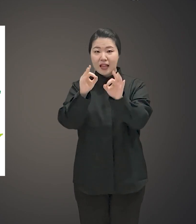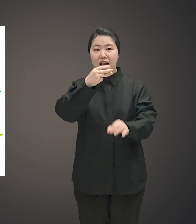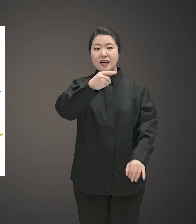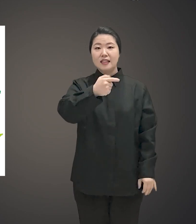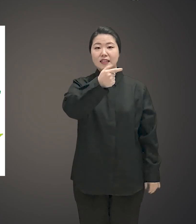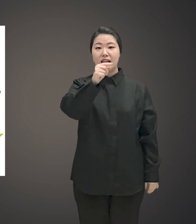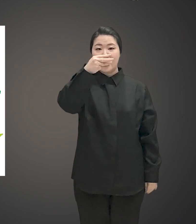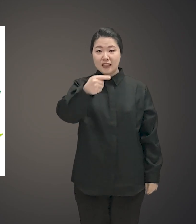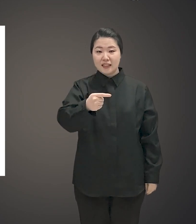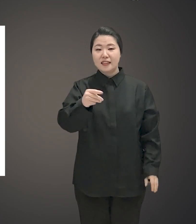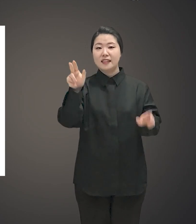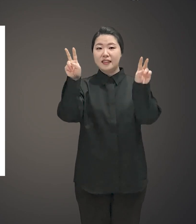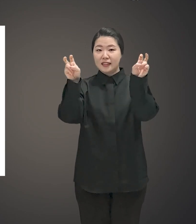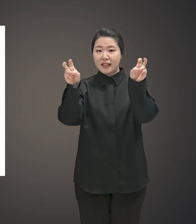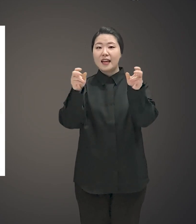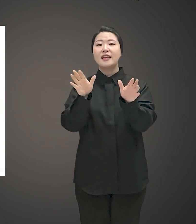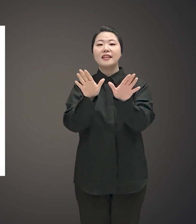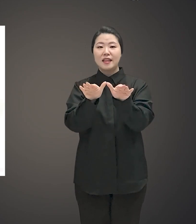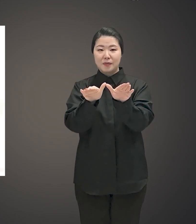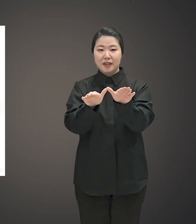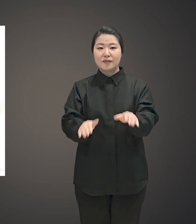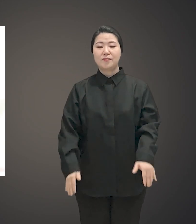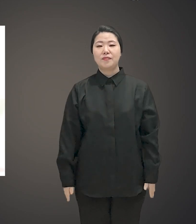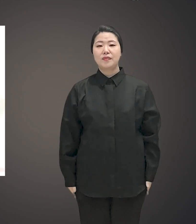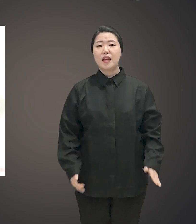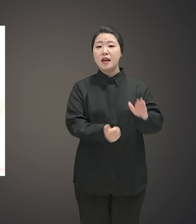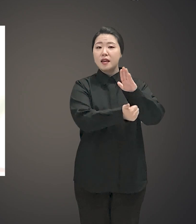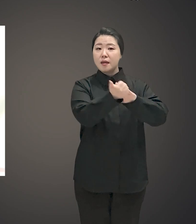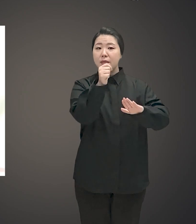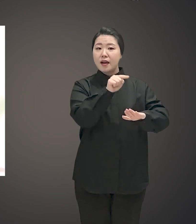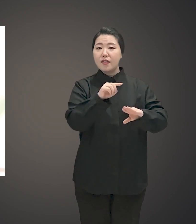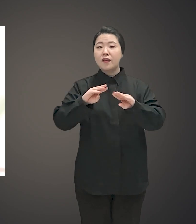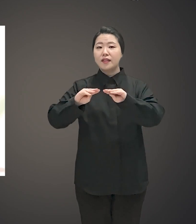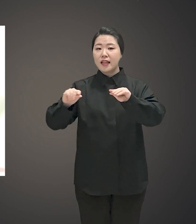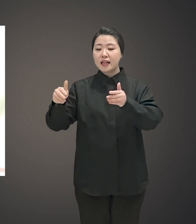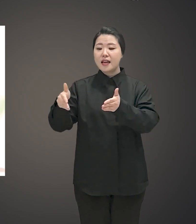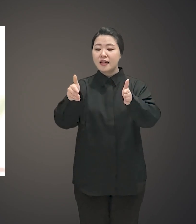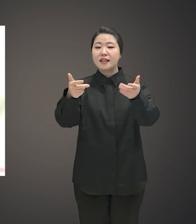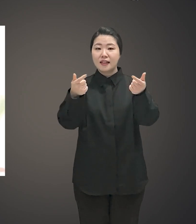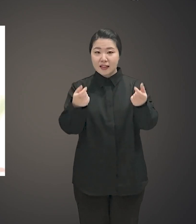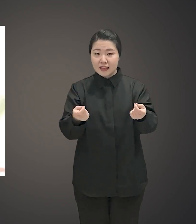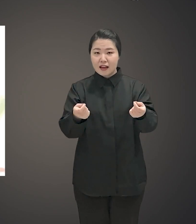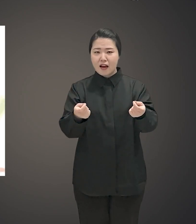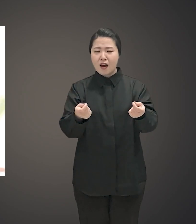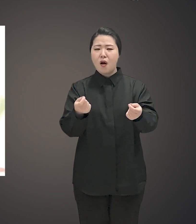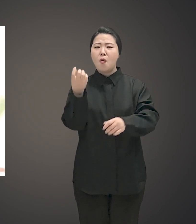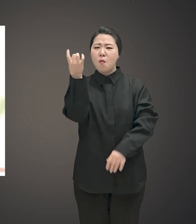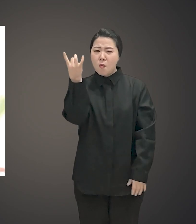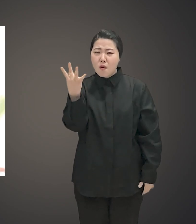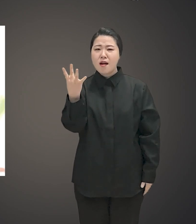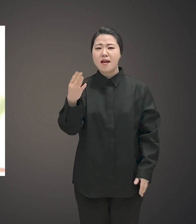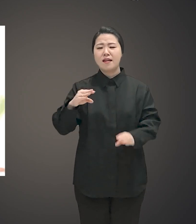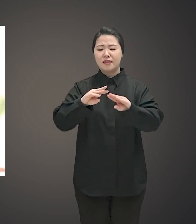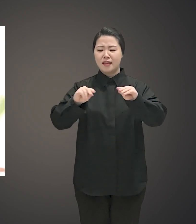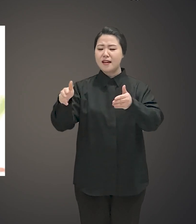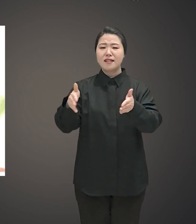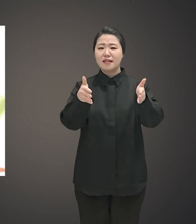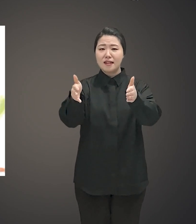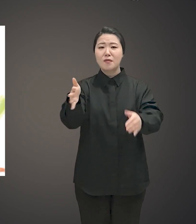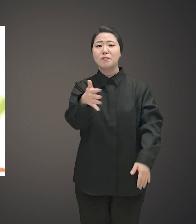질른 아래 나비. 희망이란 마치 땅 위의 길과 같은 것이다. 본래 땅 위의 길이